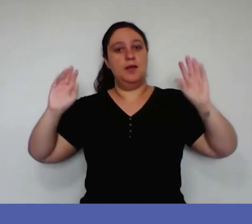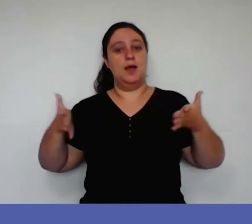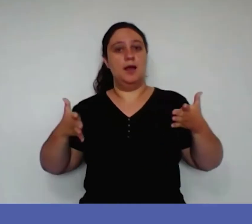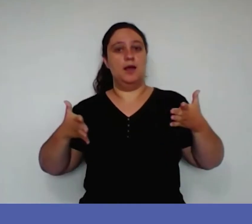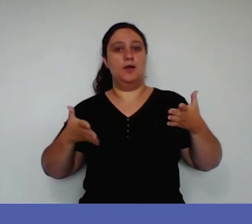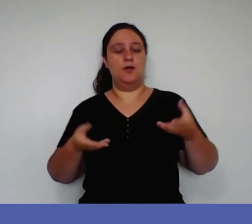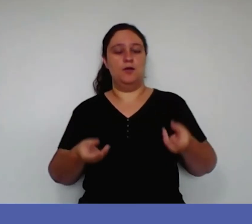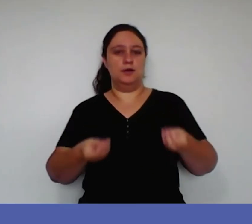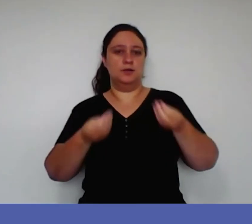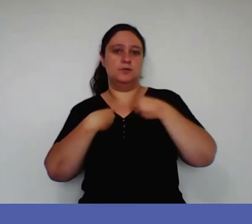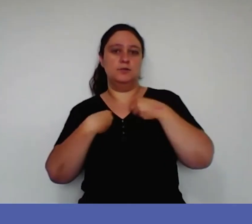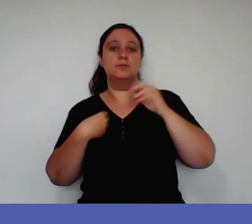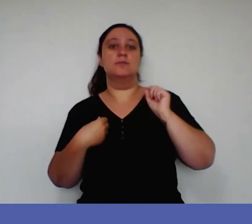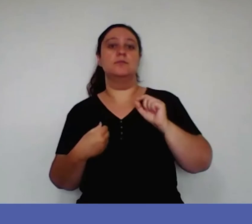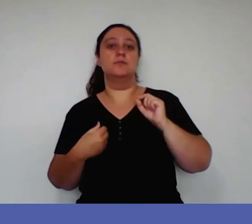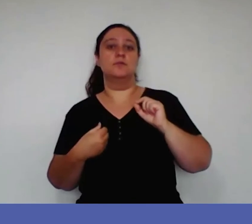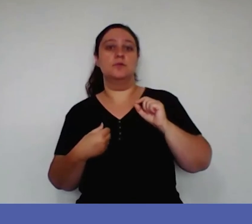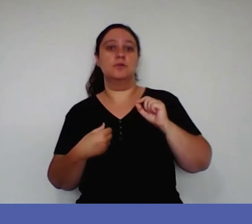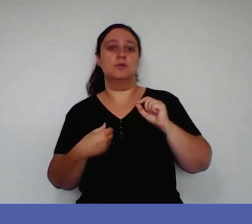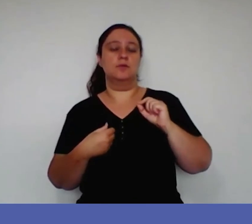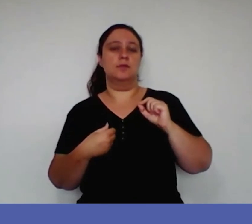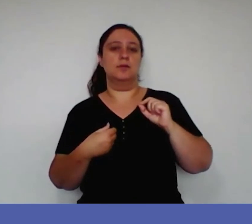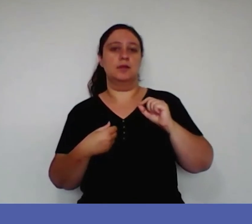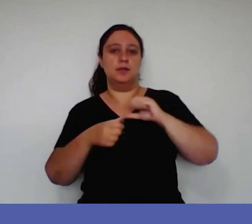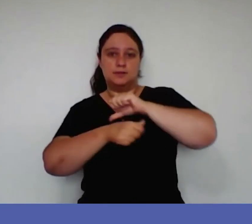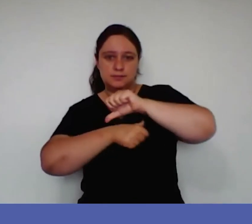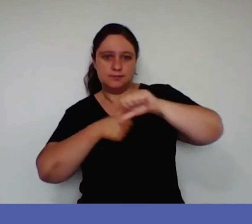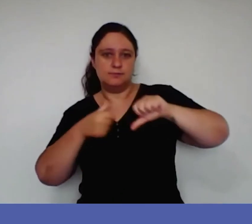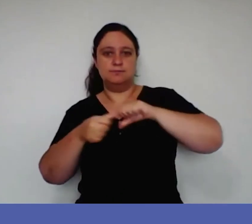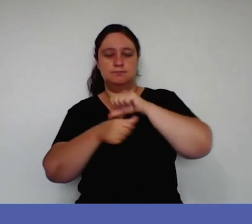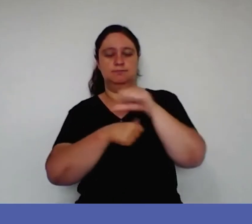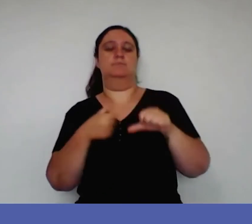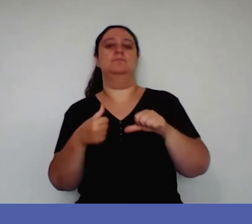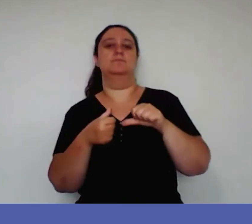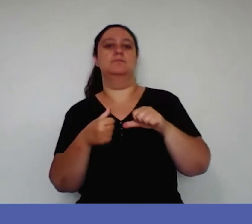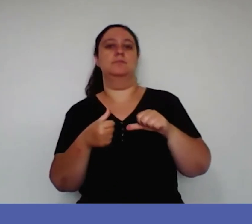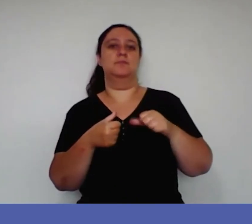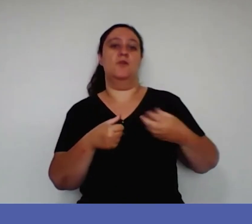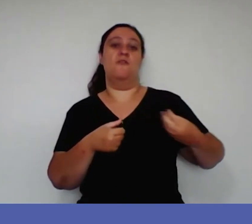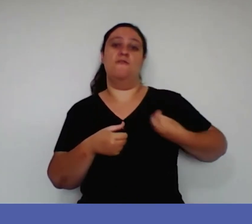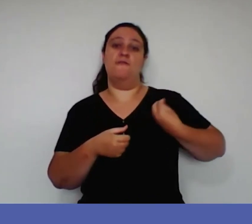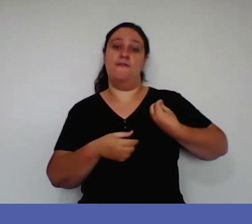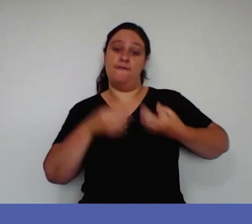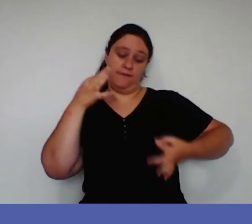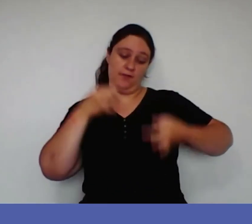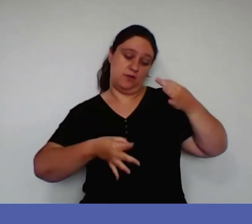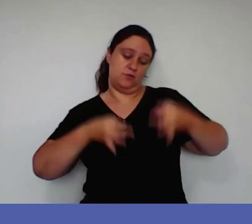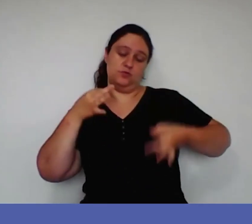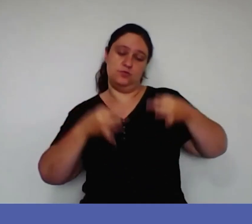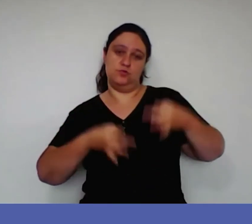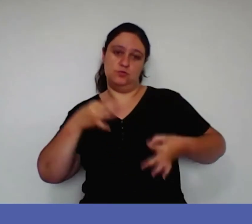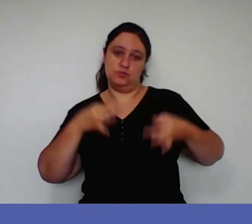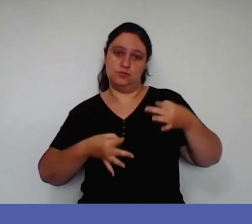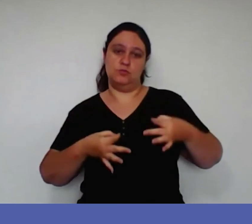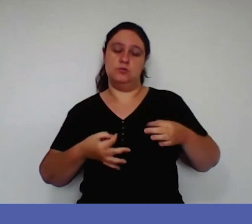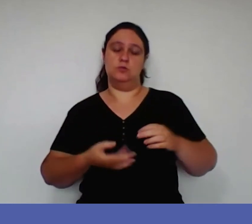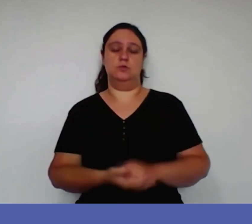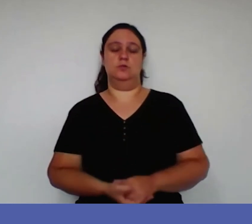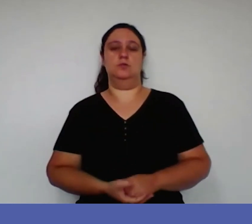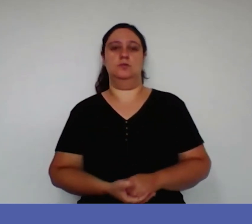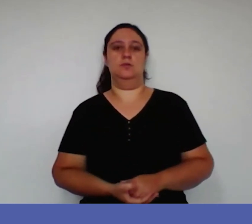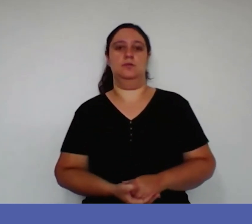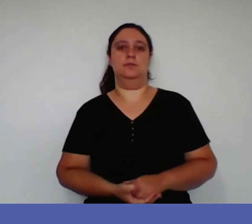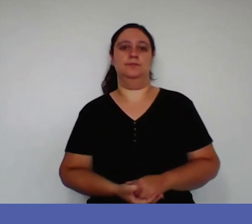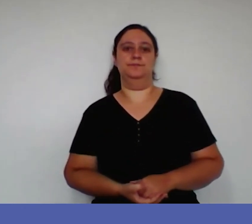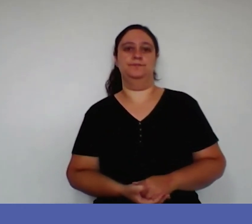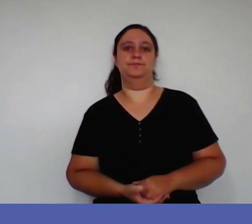quê? Constituindo para que nós possamos viver uma vida de justiça por nós. Não é? Por meio